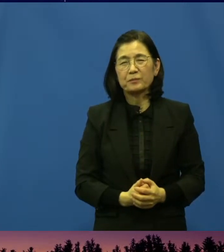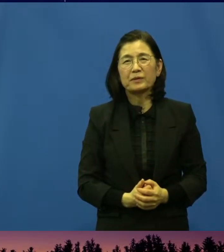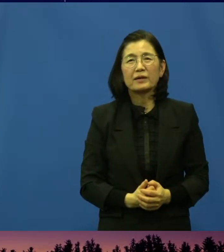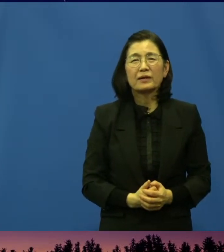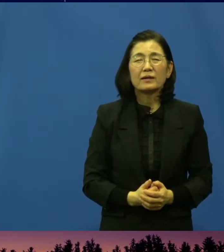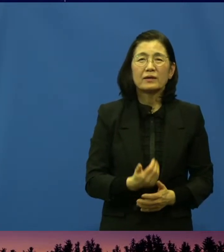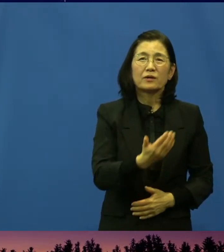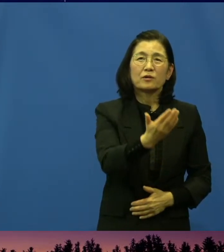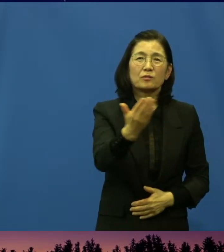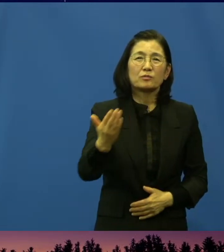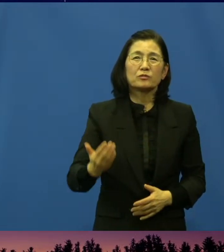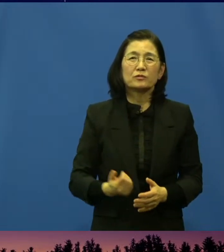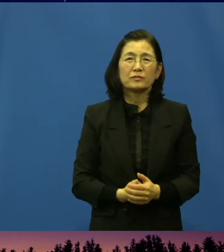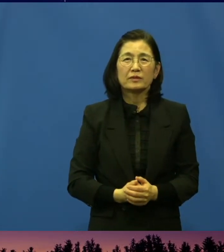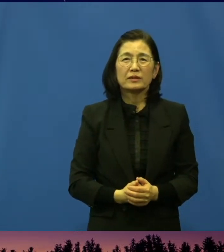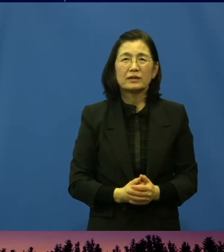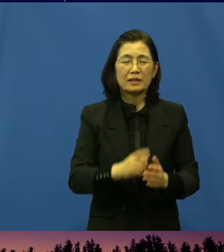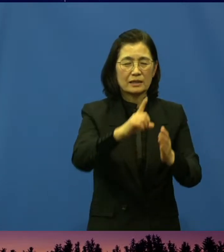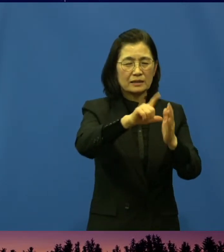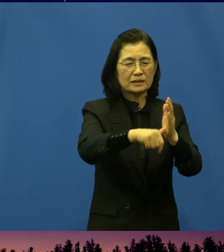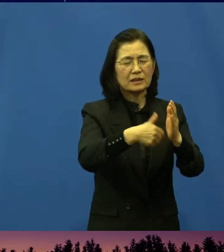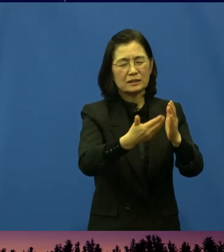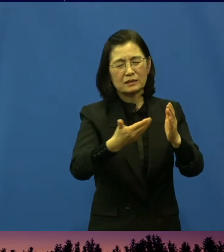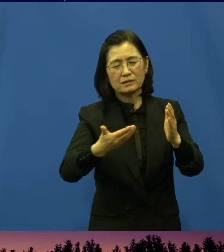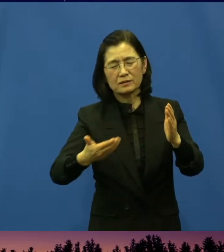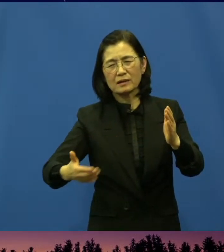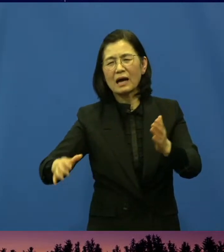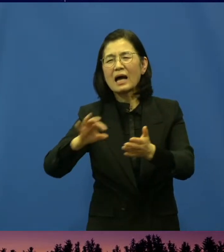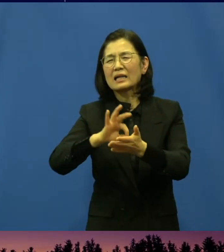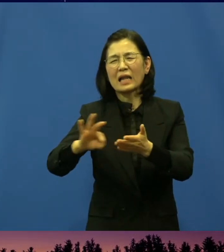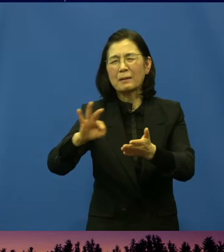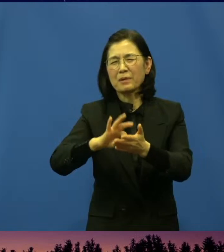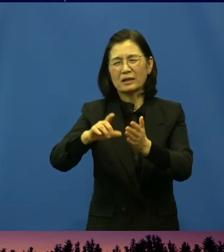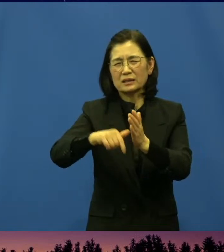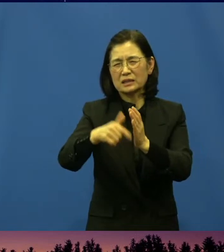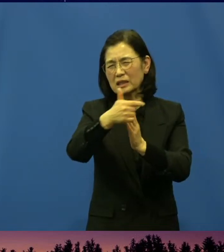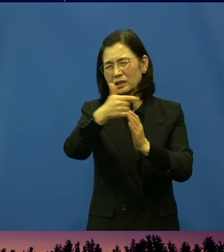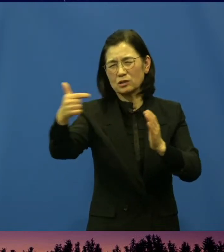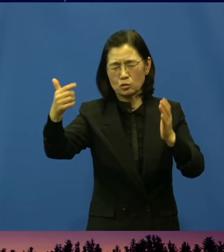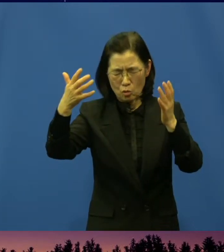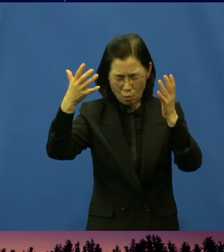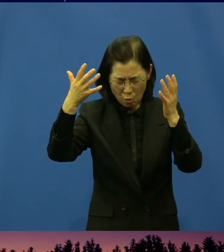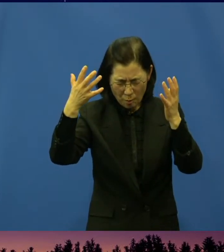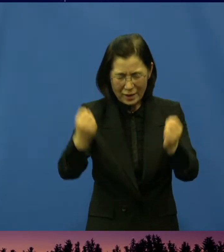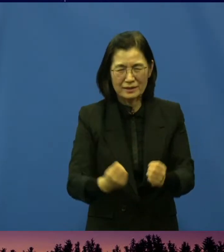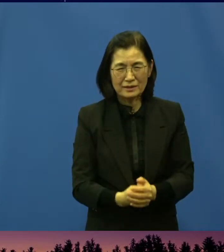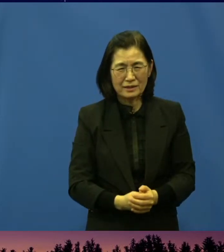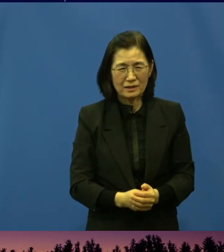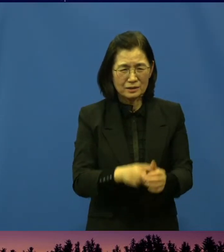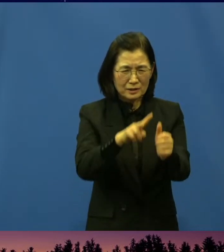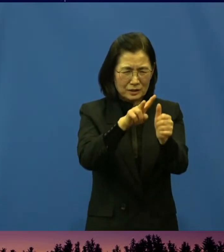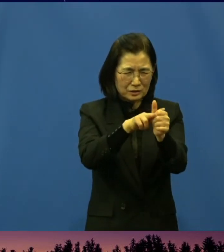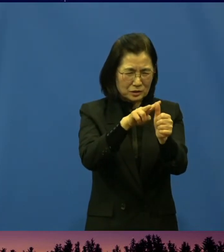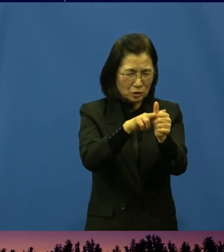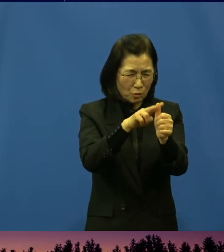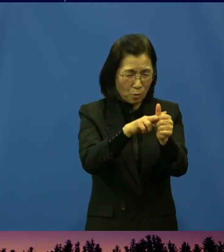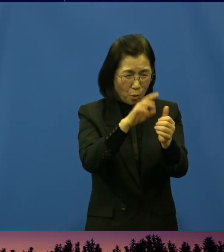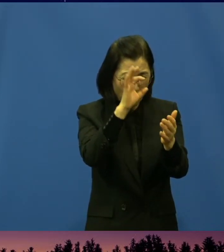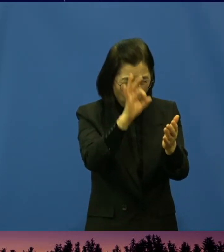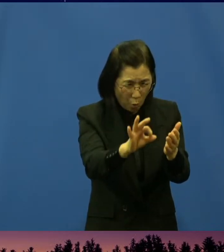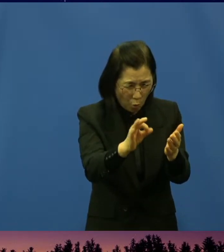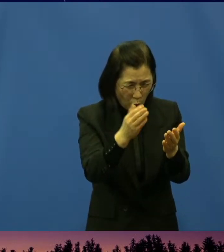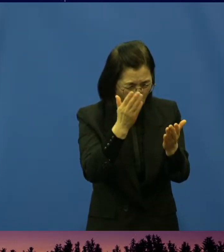여러분, 우리는 그냥 흘러가는 시간들이 너무 많아요. 그죠? 온갖 뉴스들, 가십들,